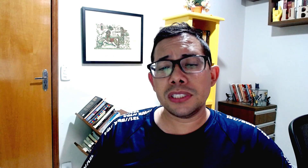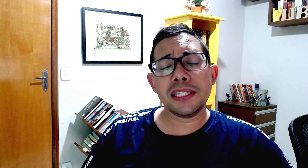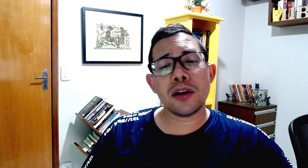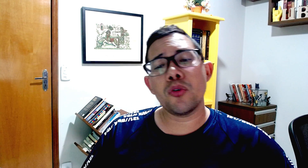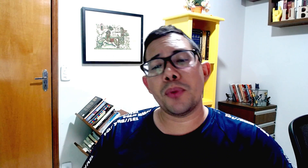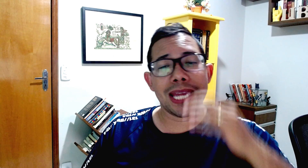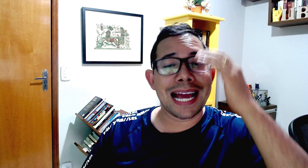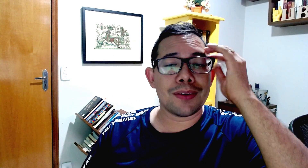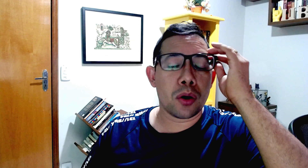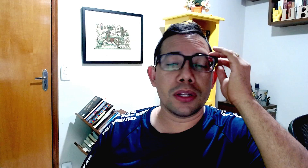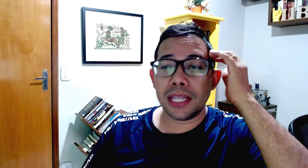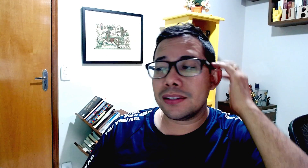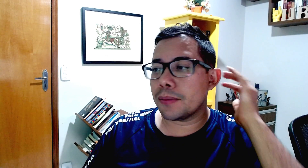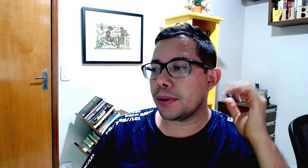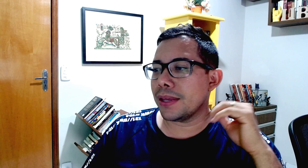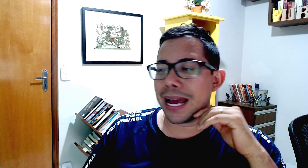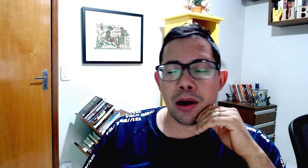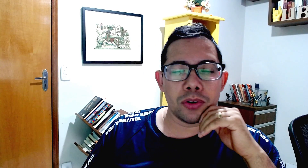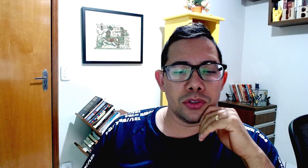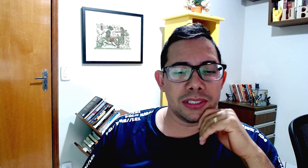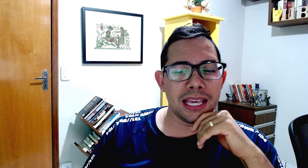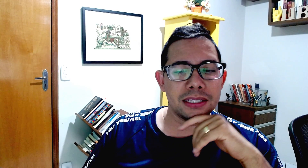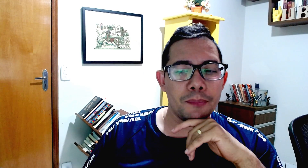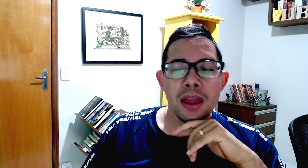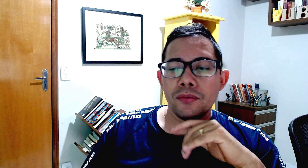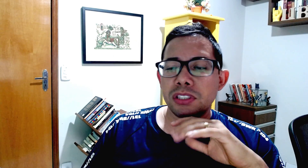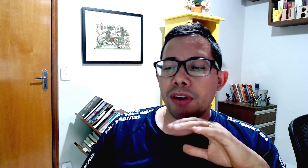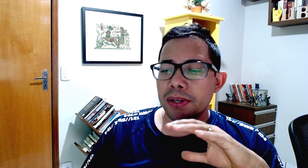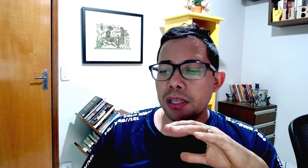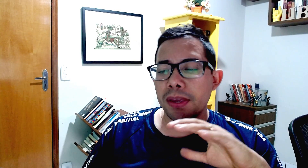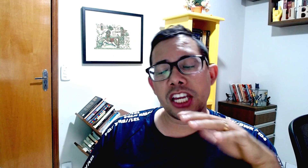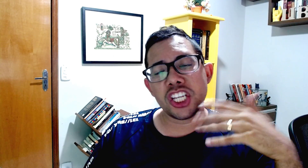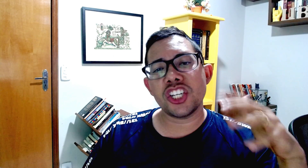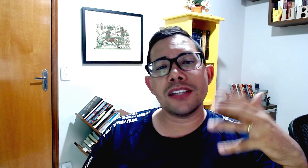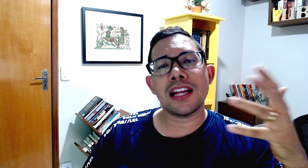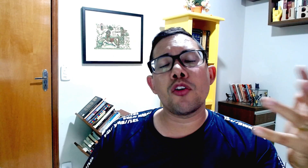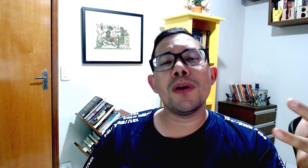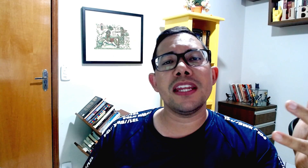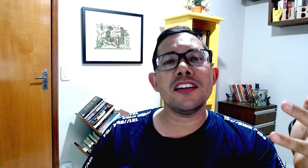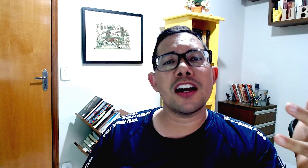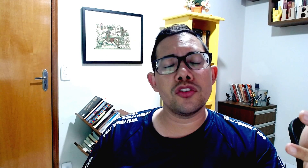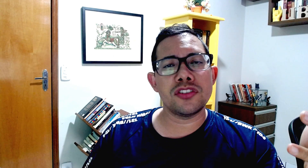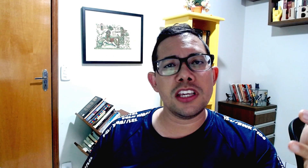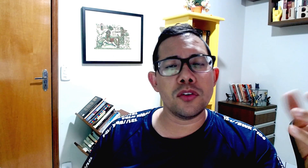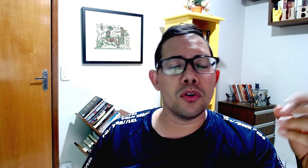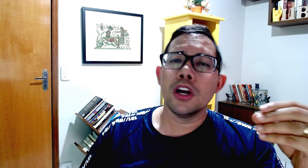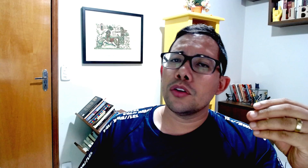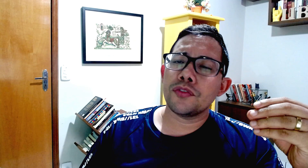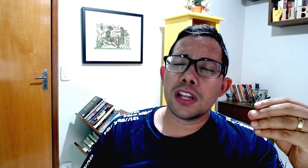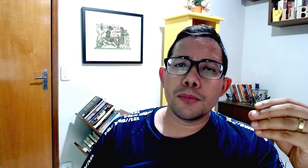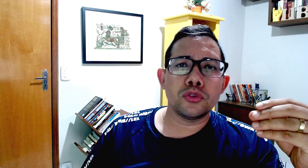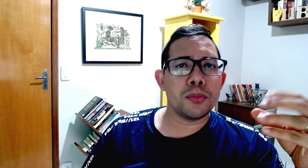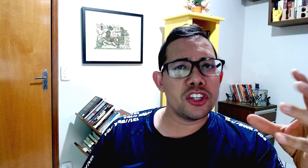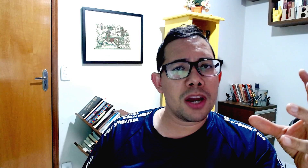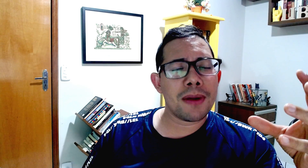tem acompanhado a aula desde a primeira aula do Esquenta, você vai perceber que a gente já está com uma linha de raciocínio. Nós falamos sobre